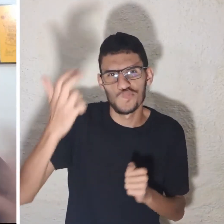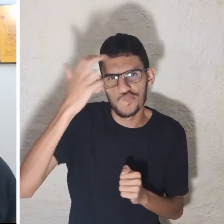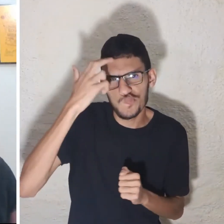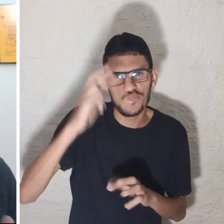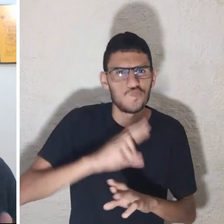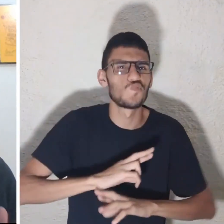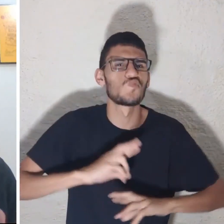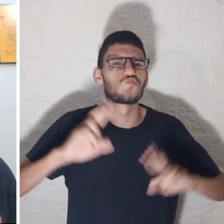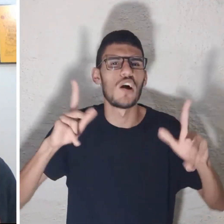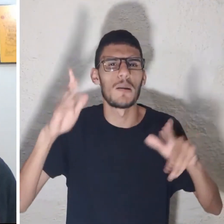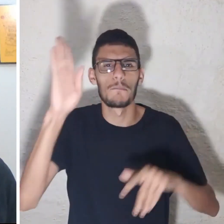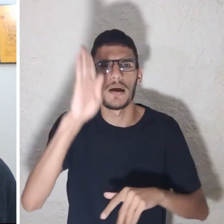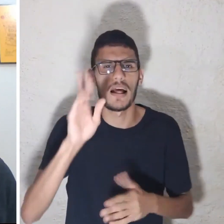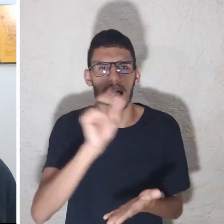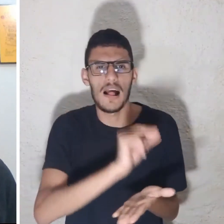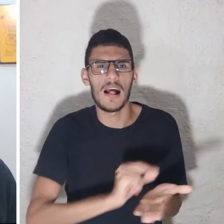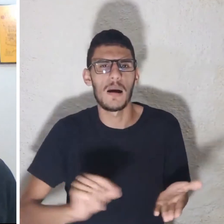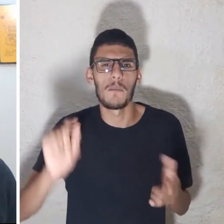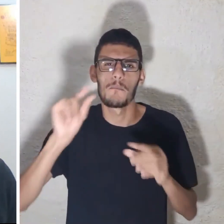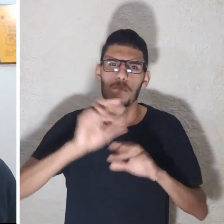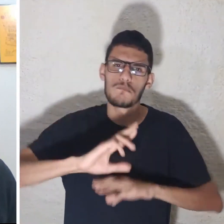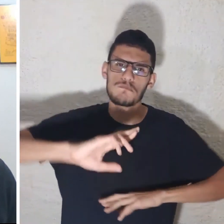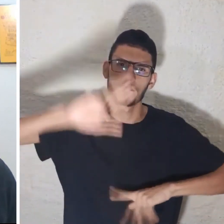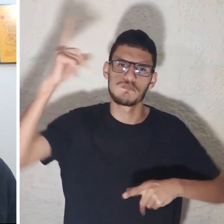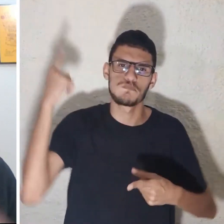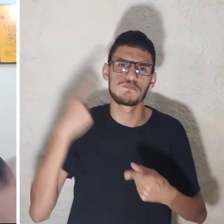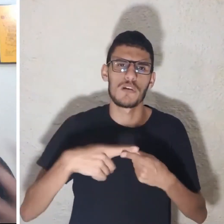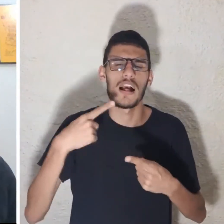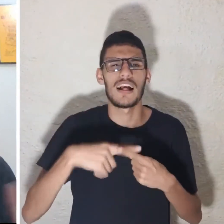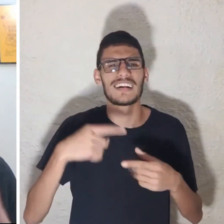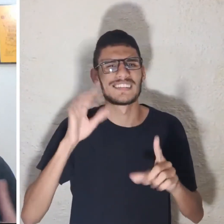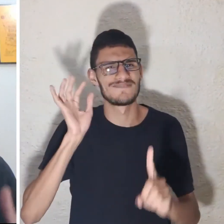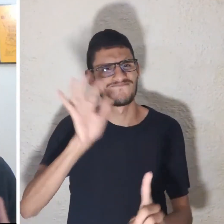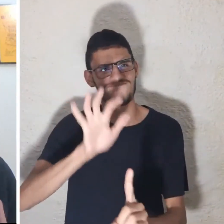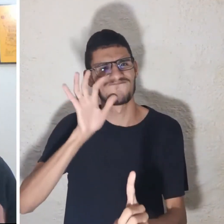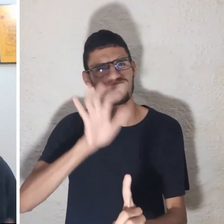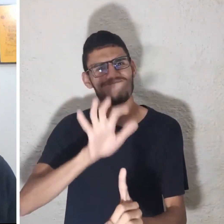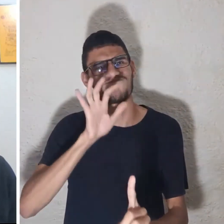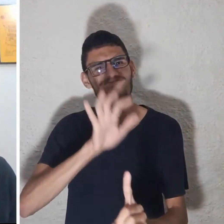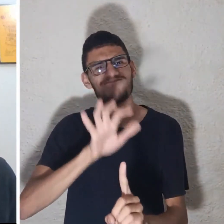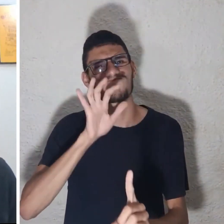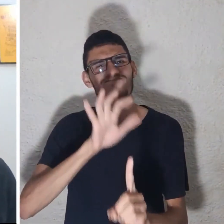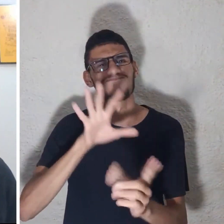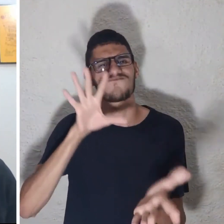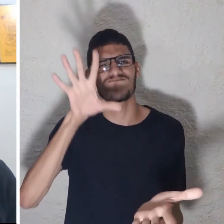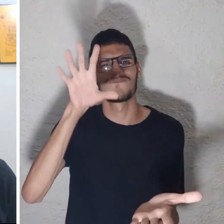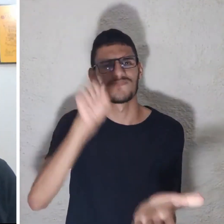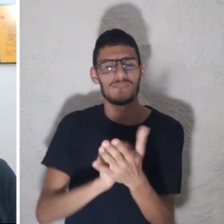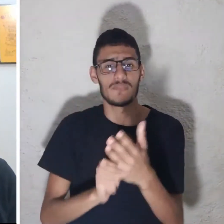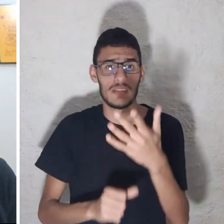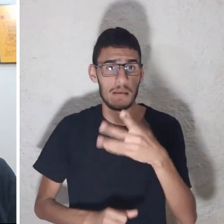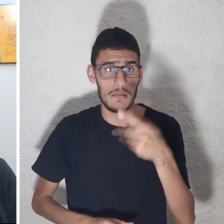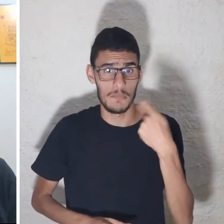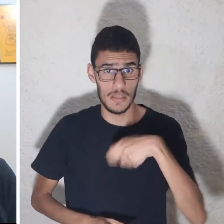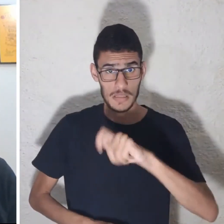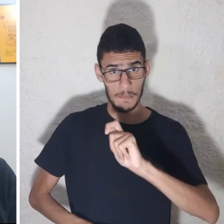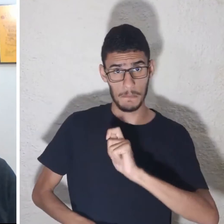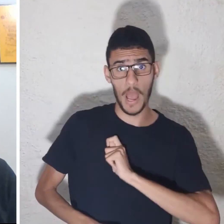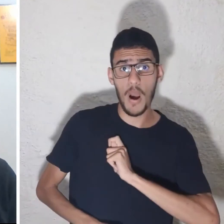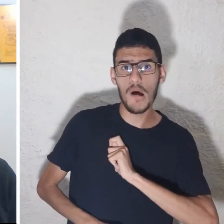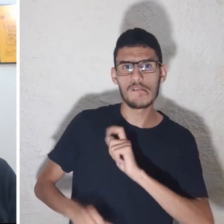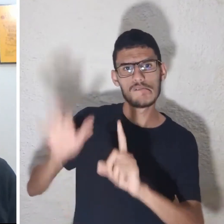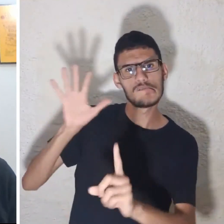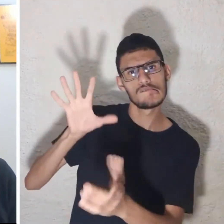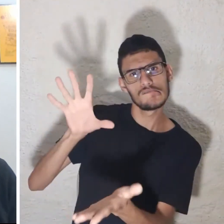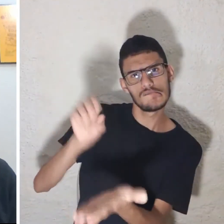Eles tinham uma cultura bastante diferente do resto do Brasil, né? Por conta aí de uma influência muito maior de uma colonização dos